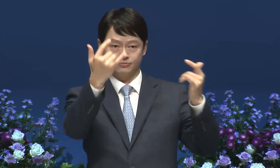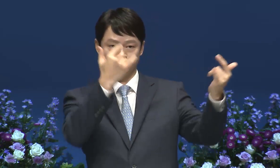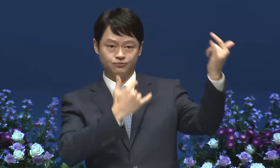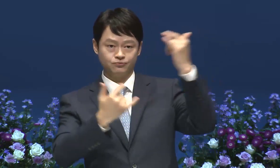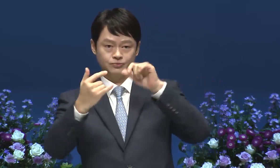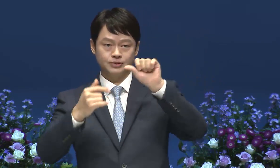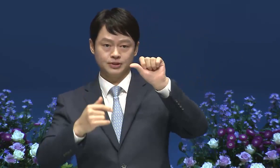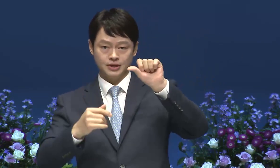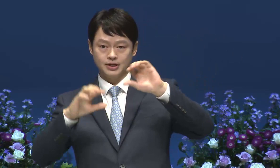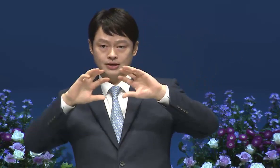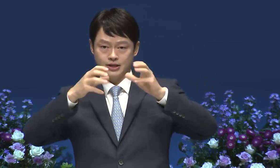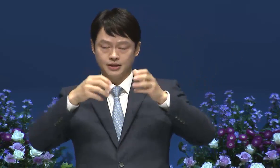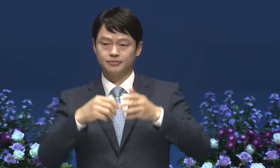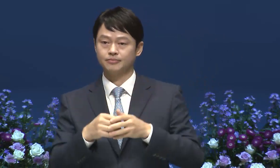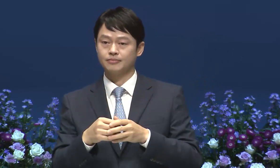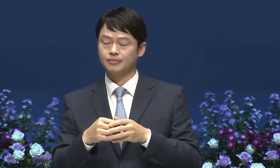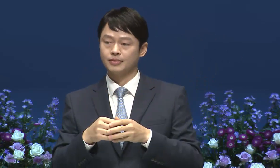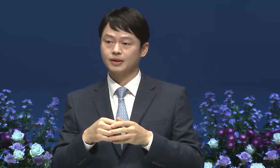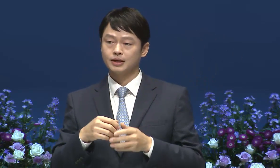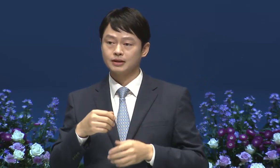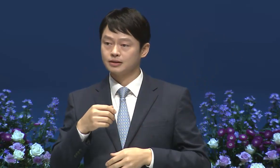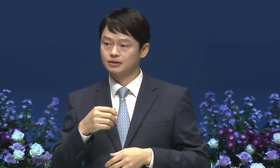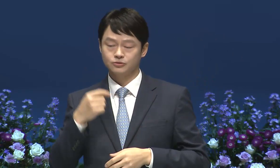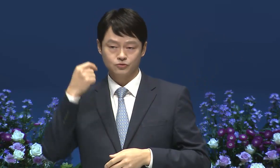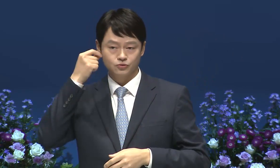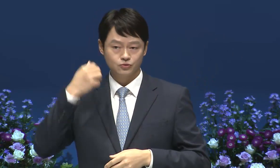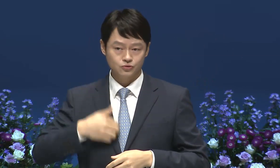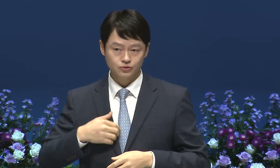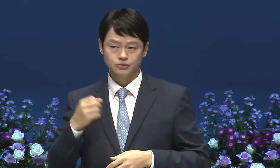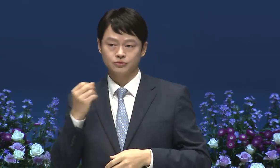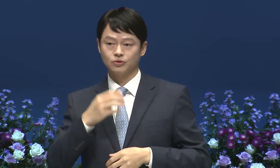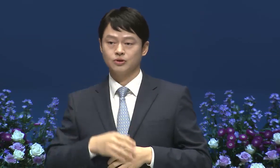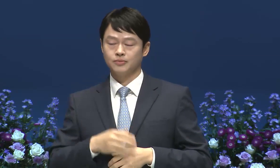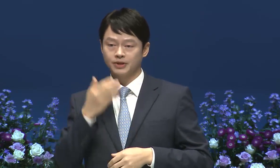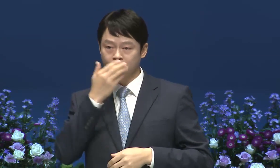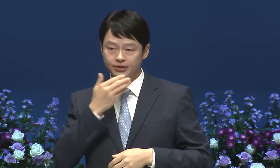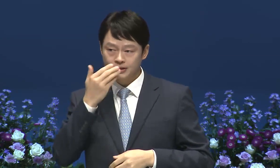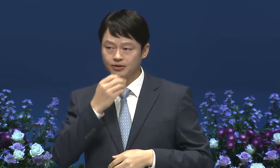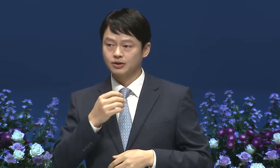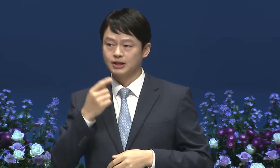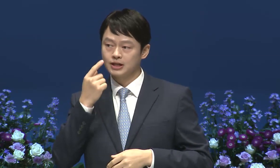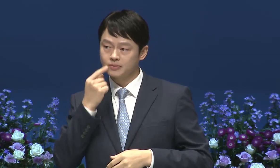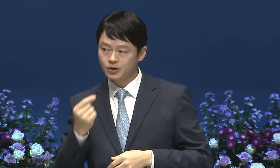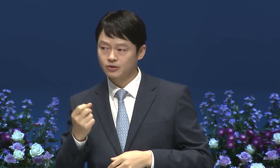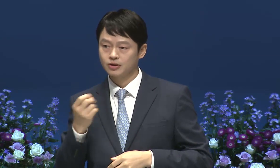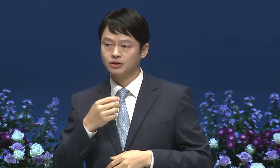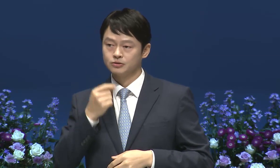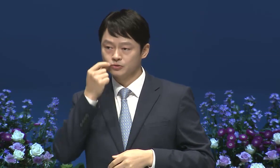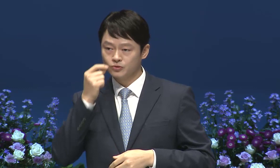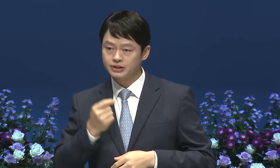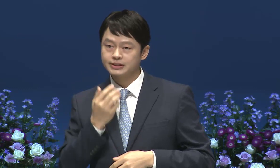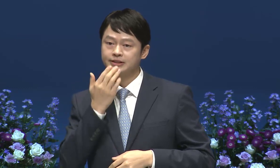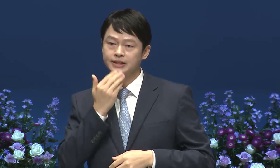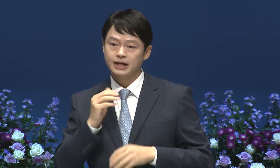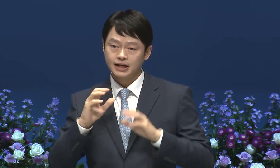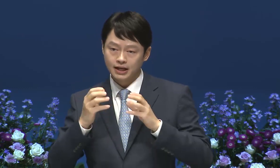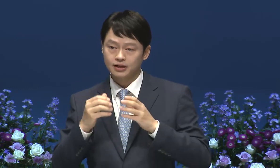지금 현재 총 5개 나라에서 농인 선교대회에 참석하고 있습니다. 중국, 필리핀,